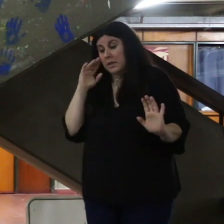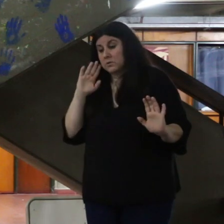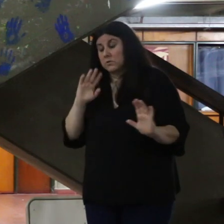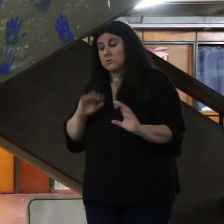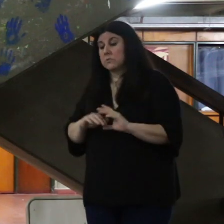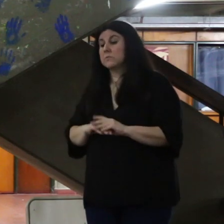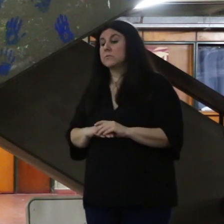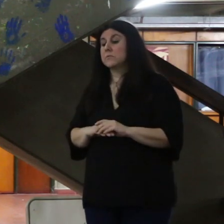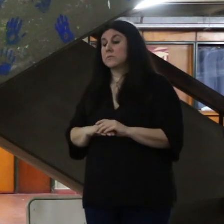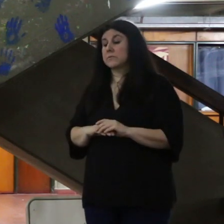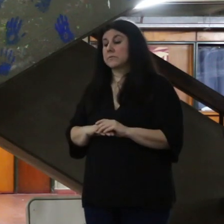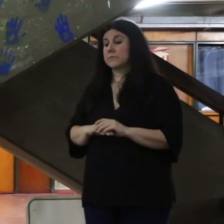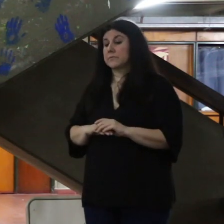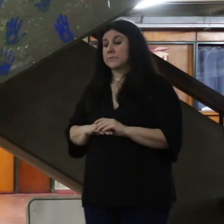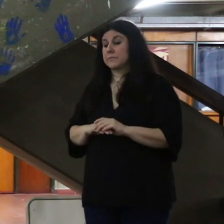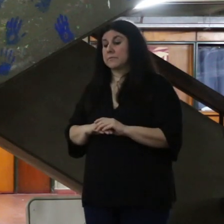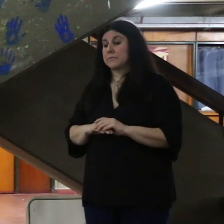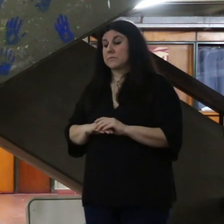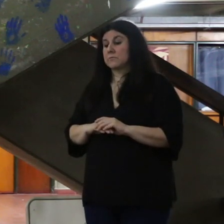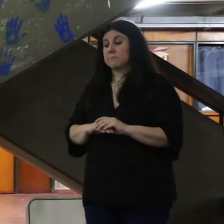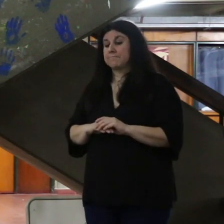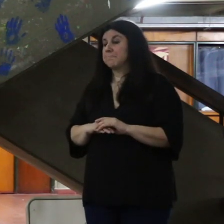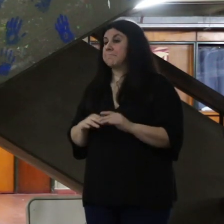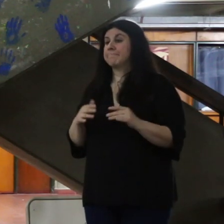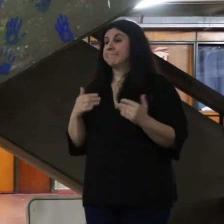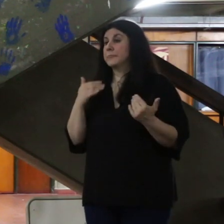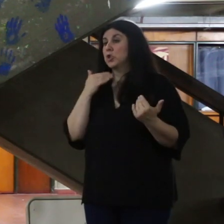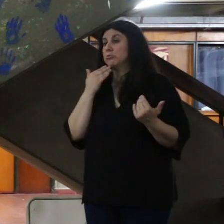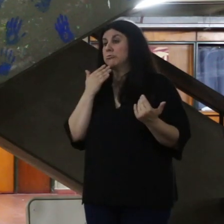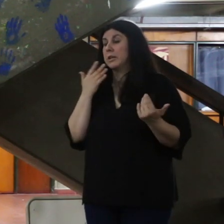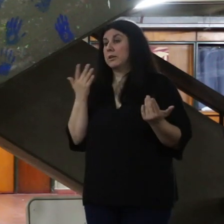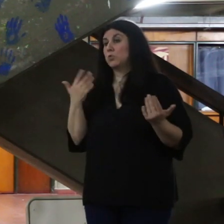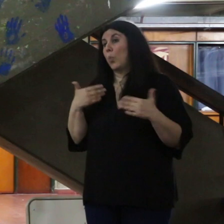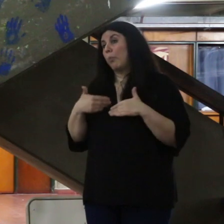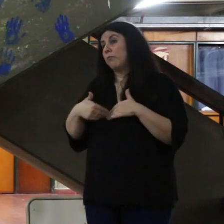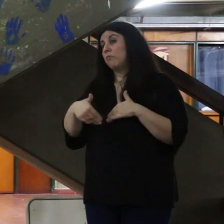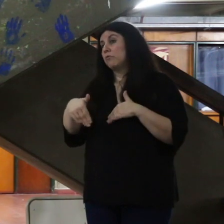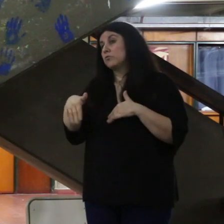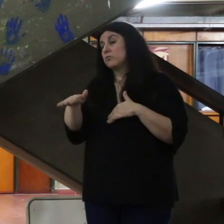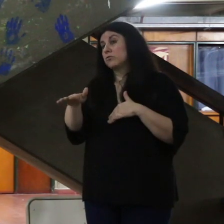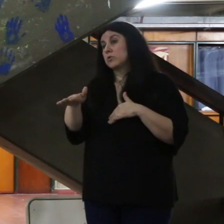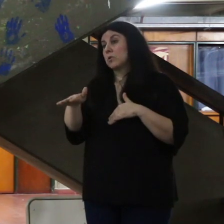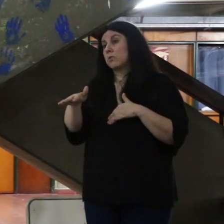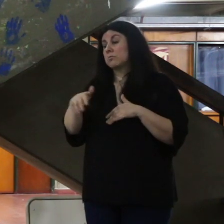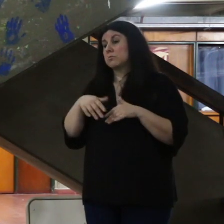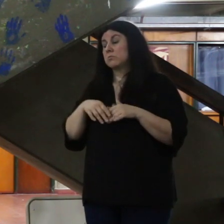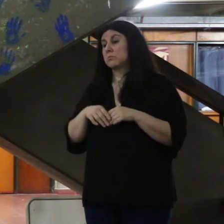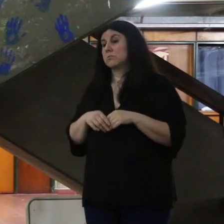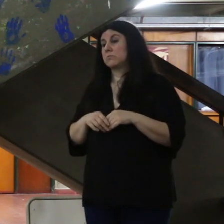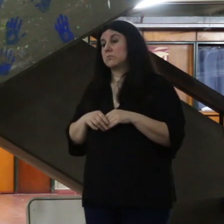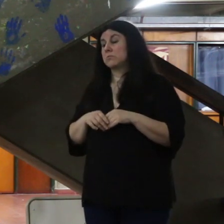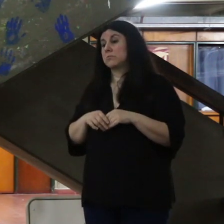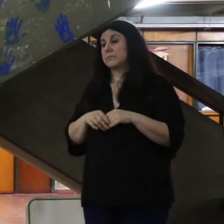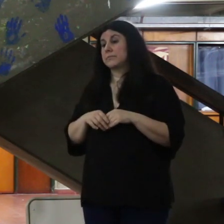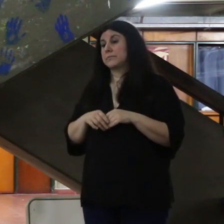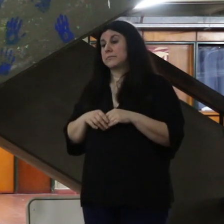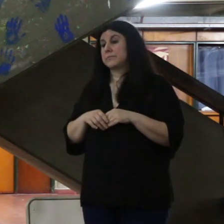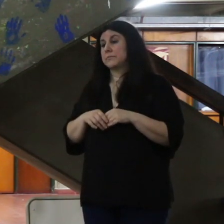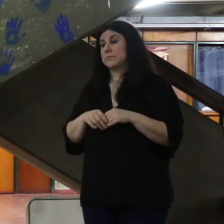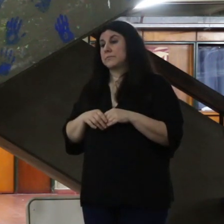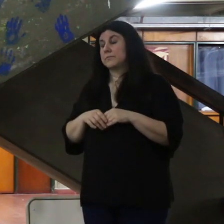que no sé si voy a volver a ver un tiempo